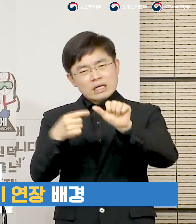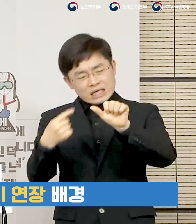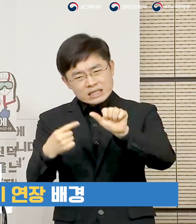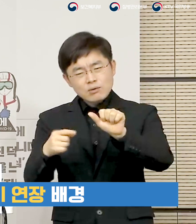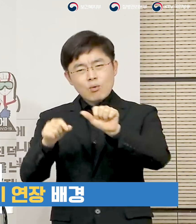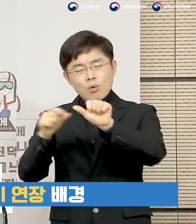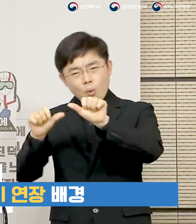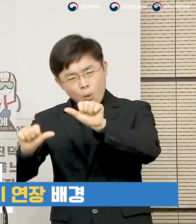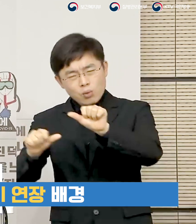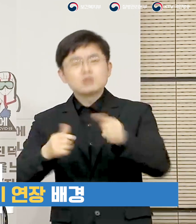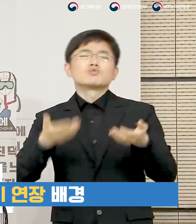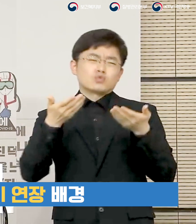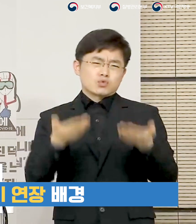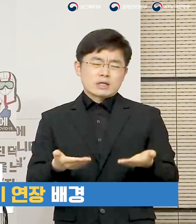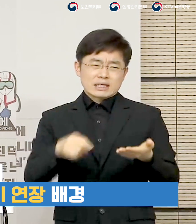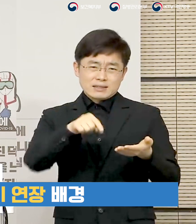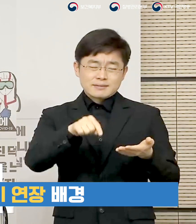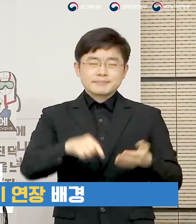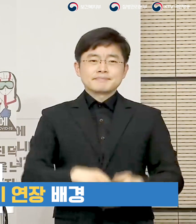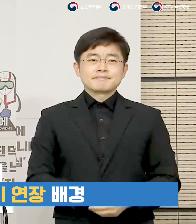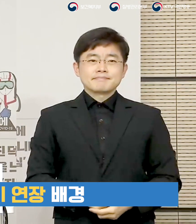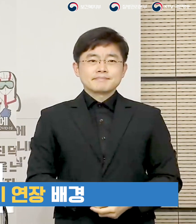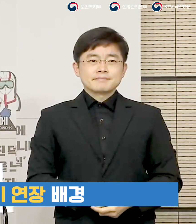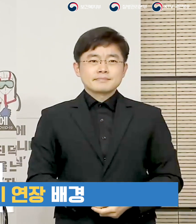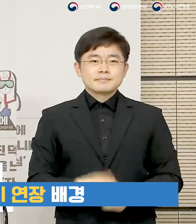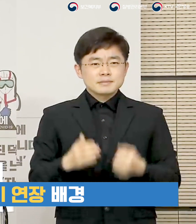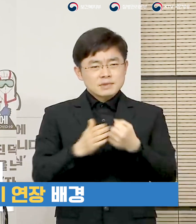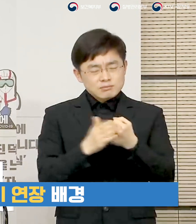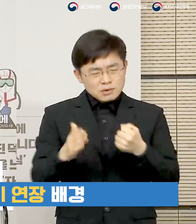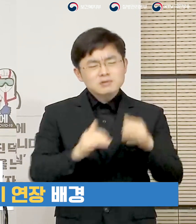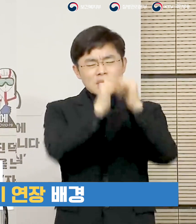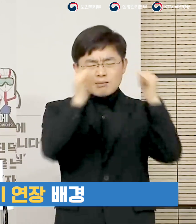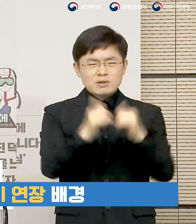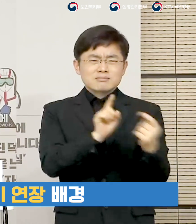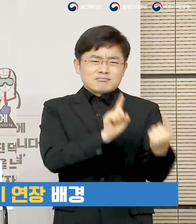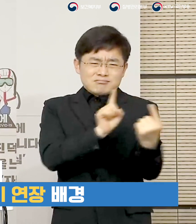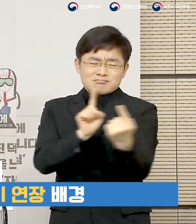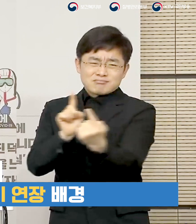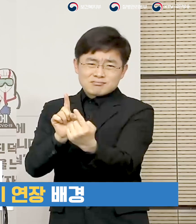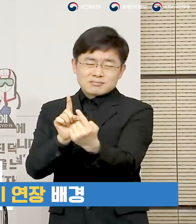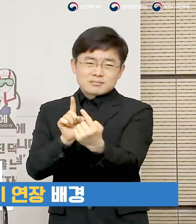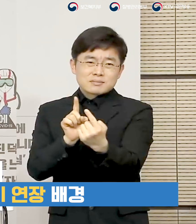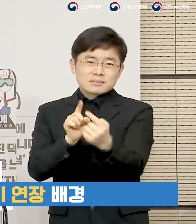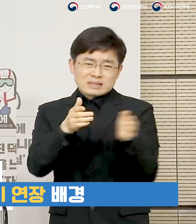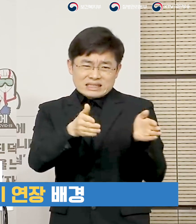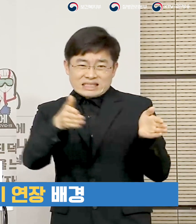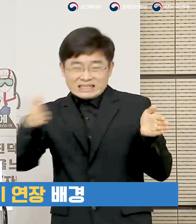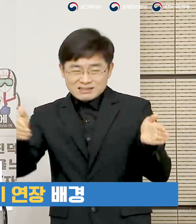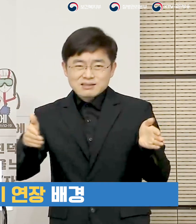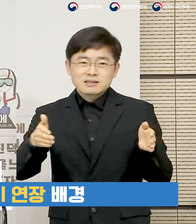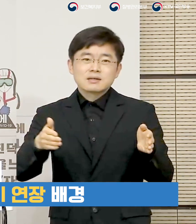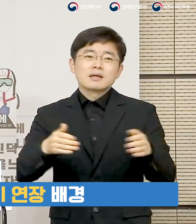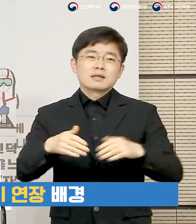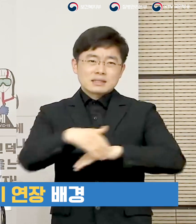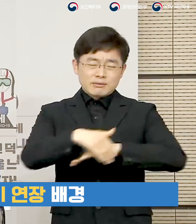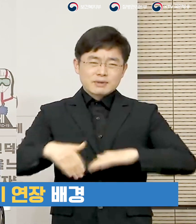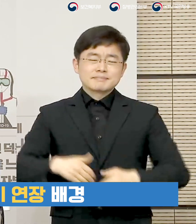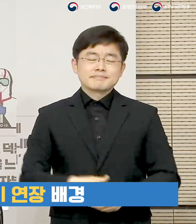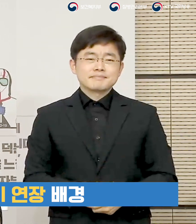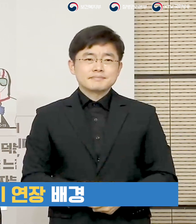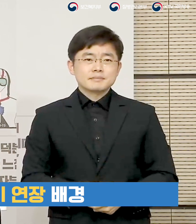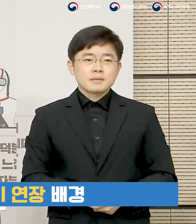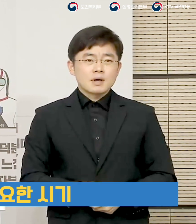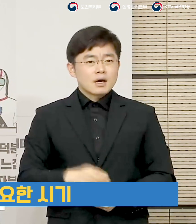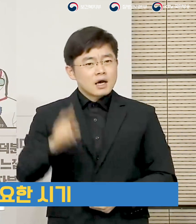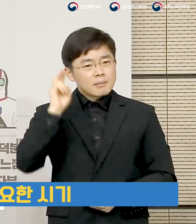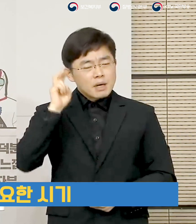합니다. 이 시기에 이동이 상당히 많이 이루어질 것으로 예상을 하고 있고